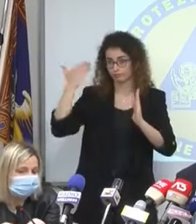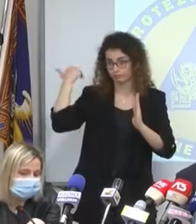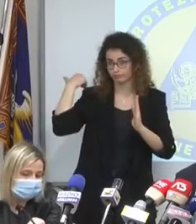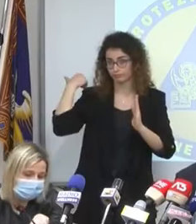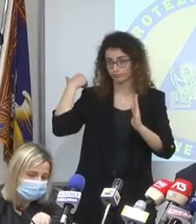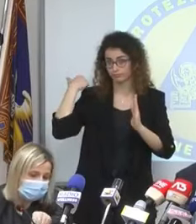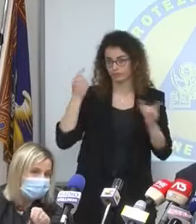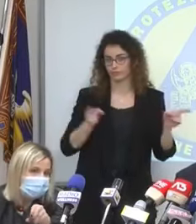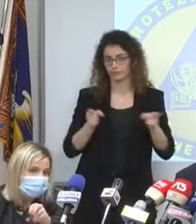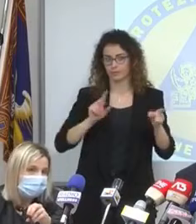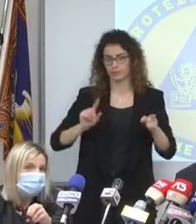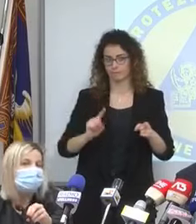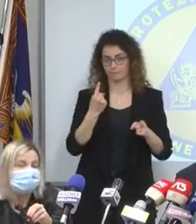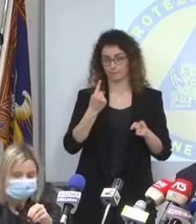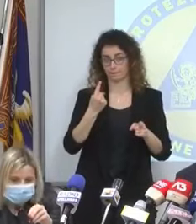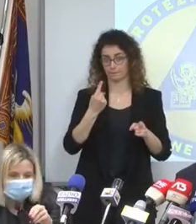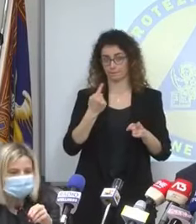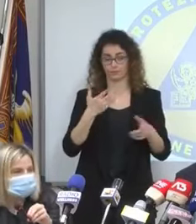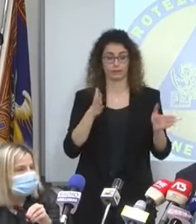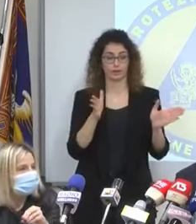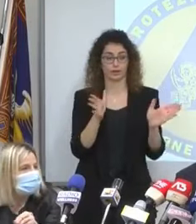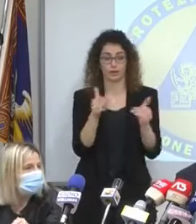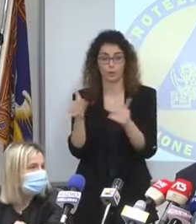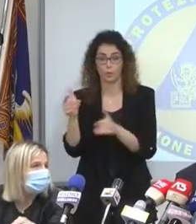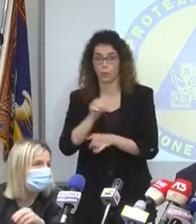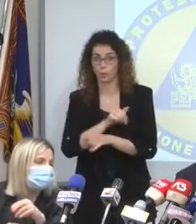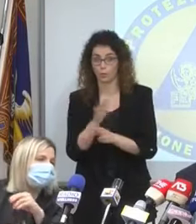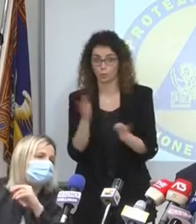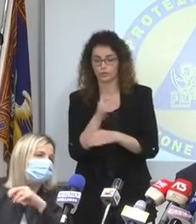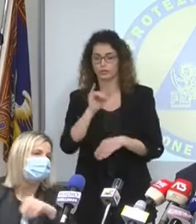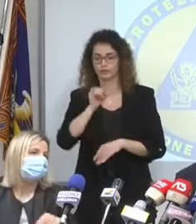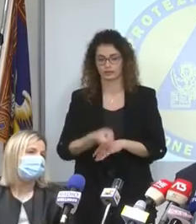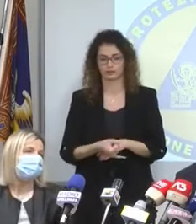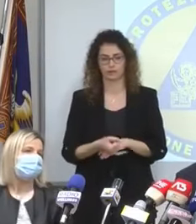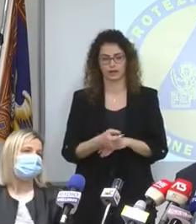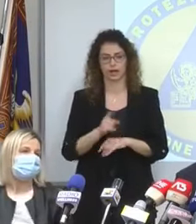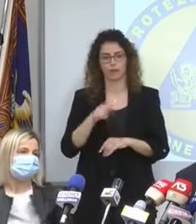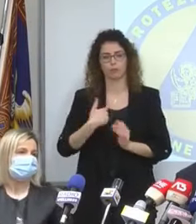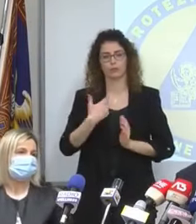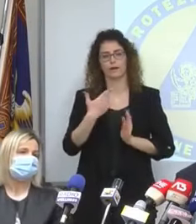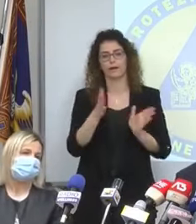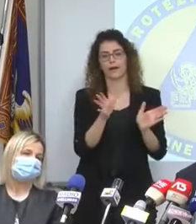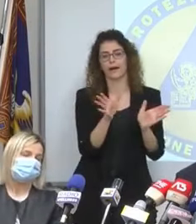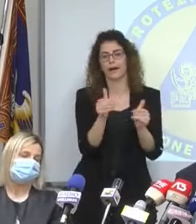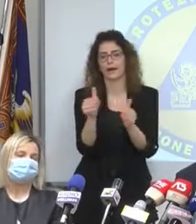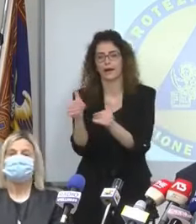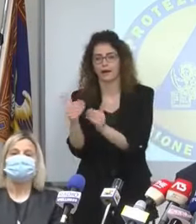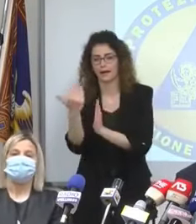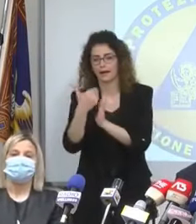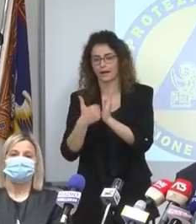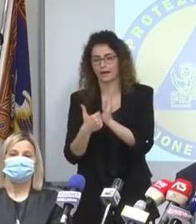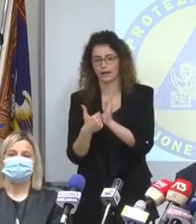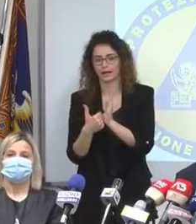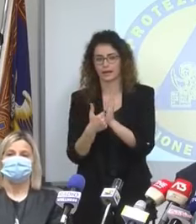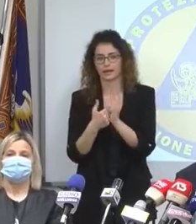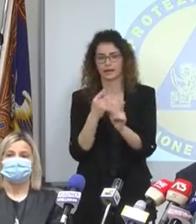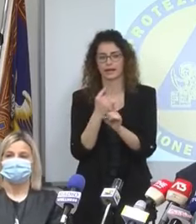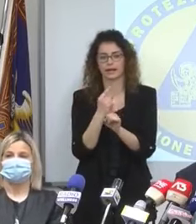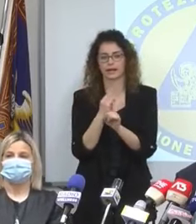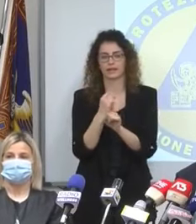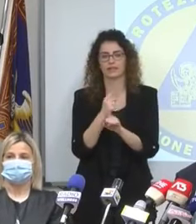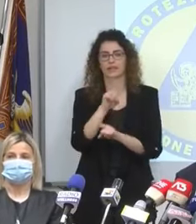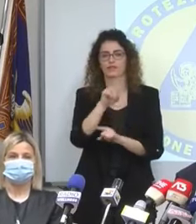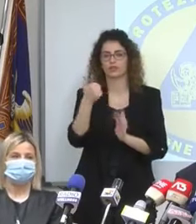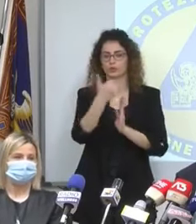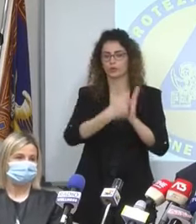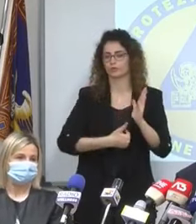insomma nella prima fase. In tutti i settori, quindi? In tutti i settori. Okay. Sì, ma anche per la classificazione, cioè si debbono abbandonare i 21